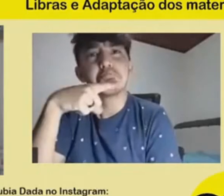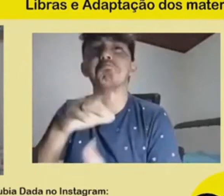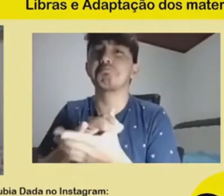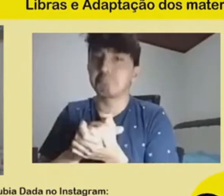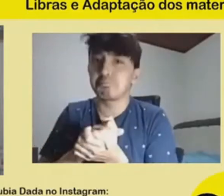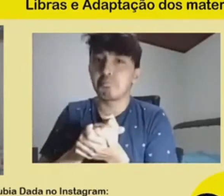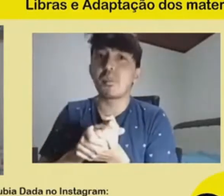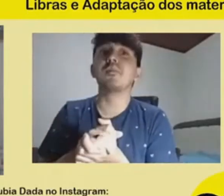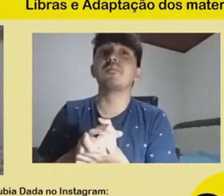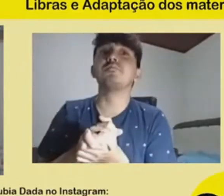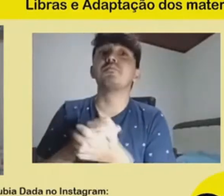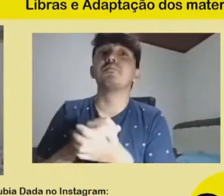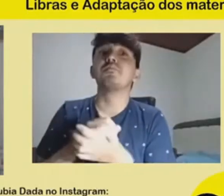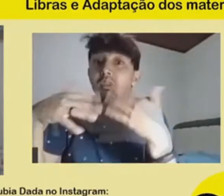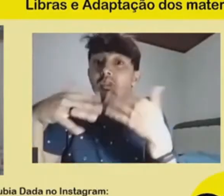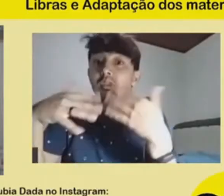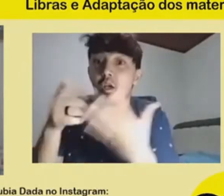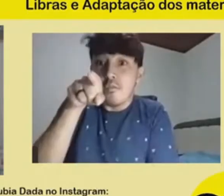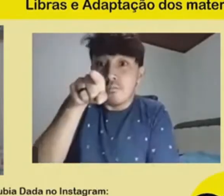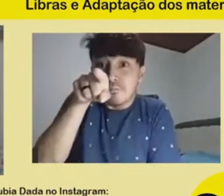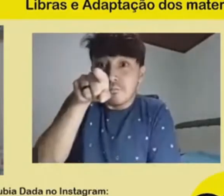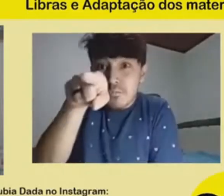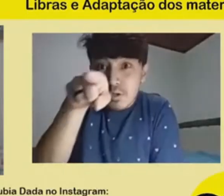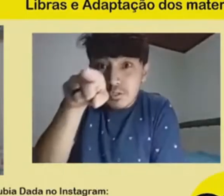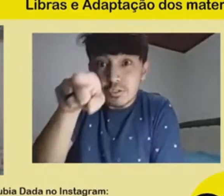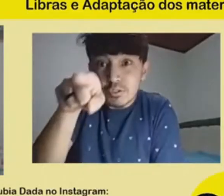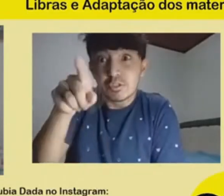parabéns, professora Zanúbia.